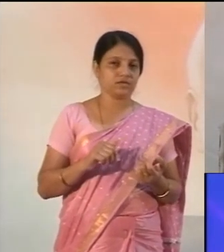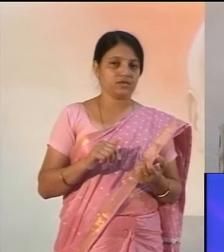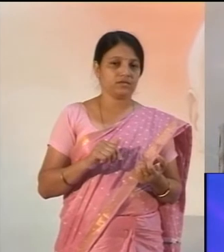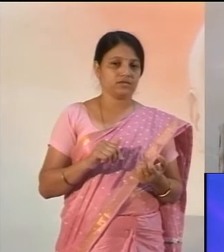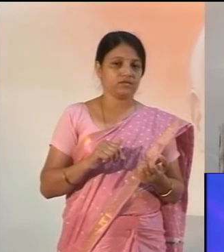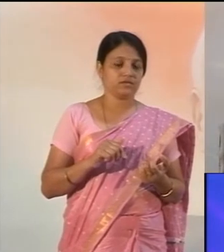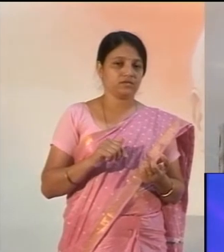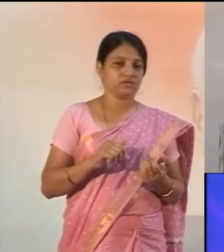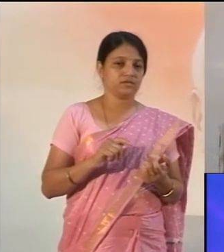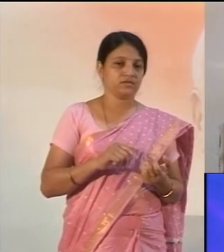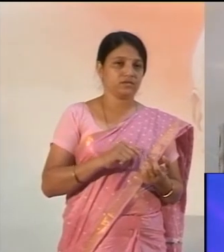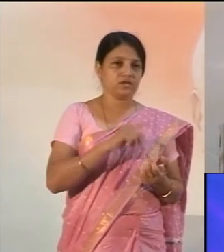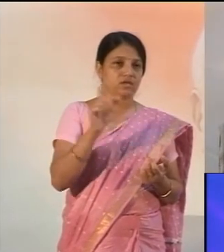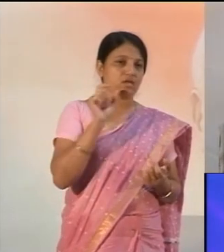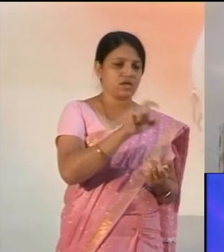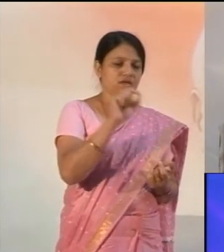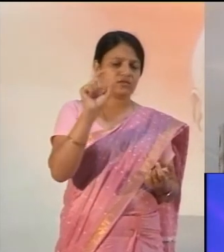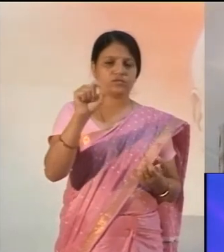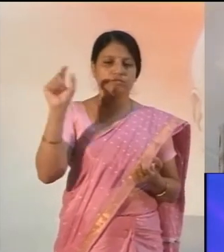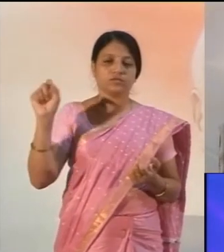ऐसे लोगों की लिस्ट बनाकर लाओ